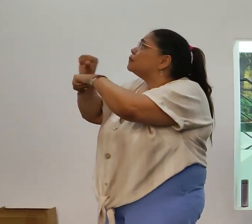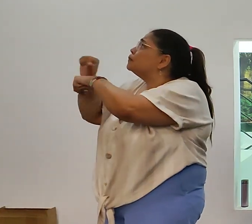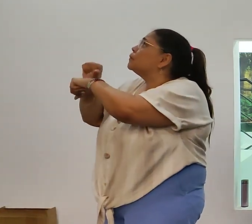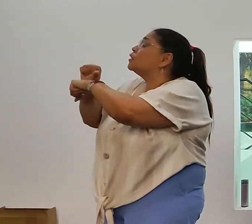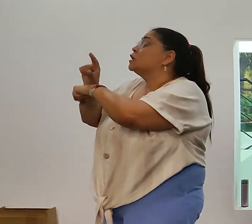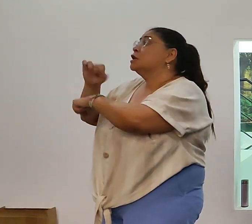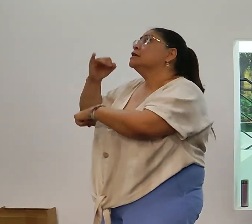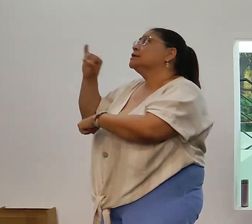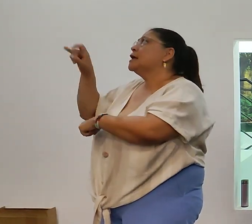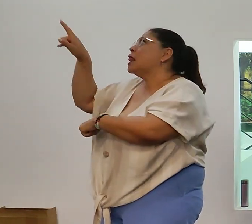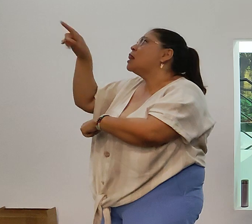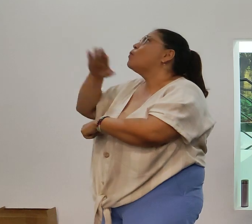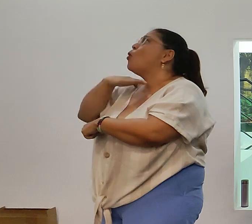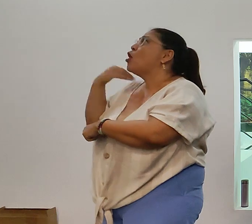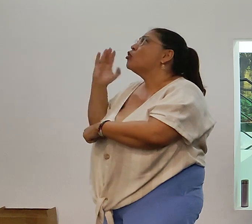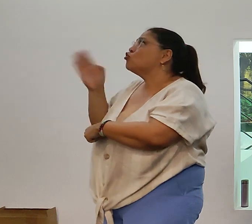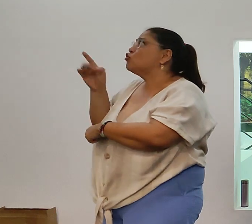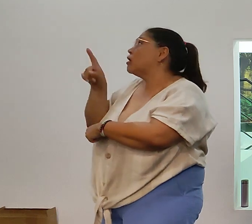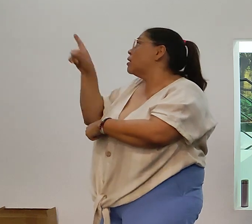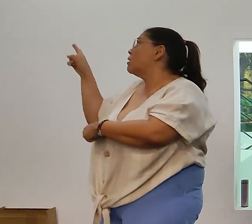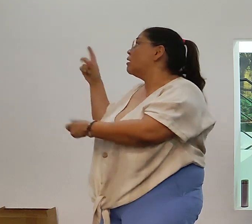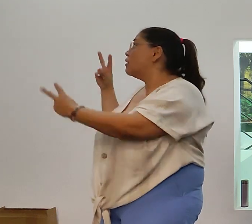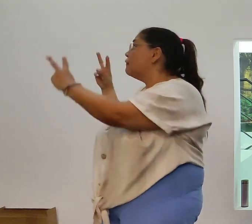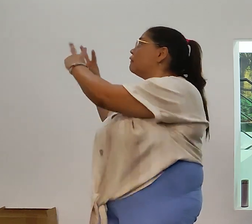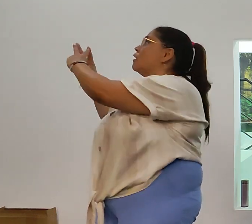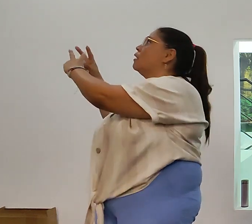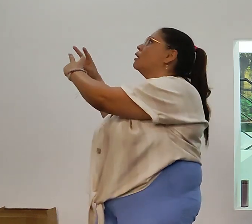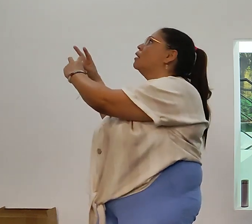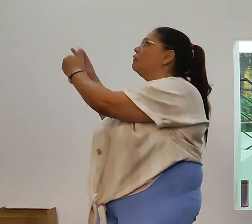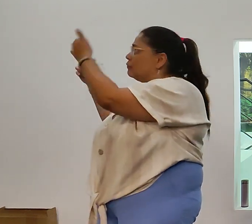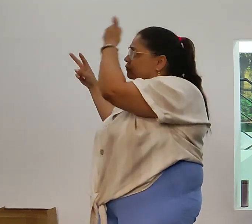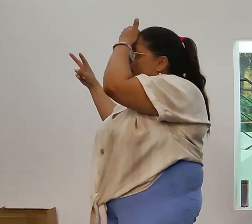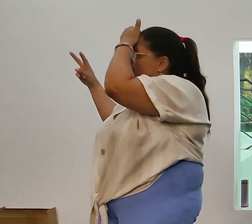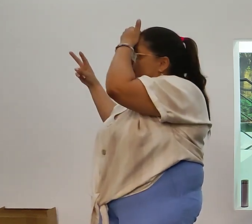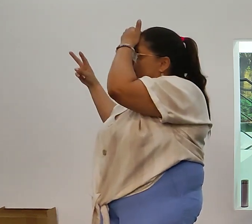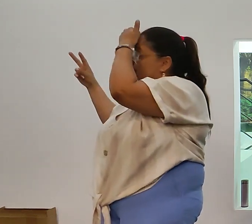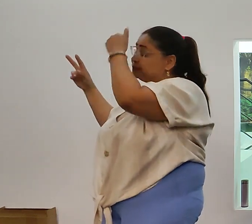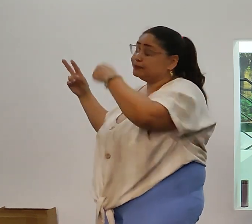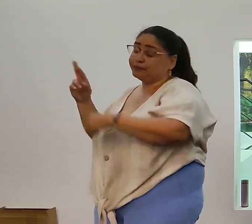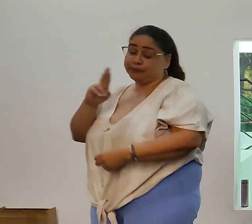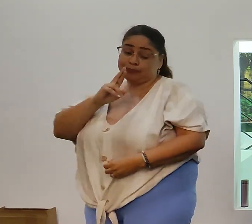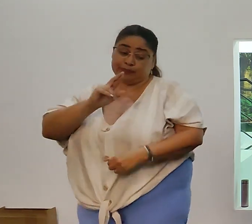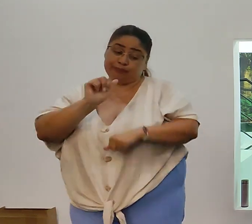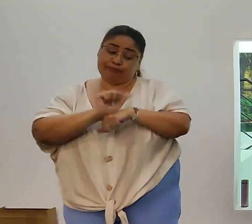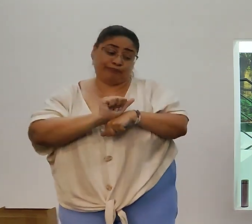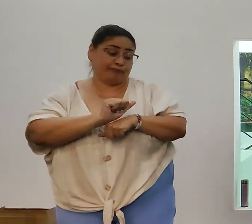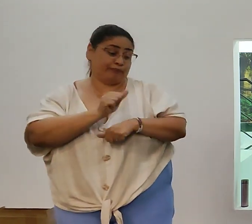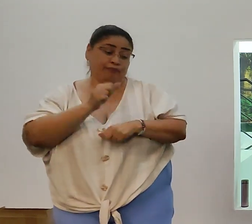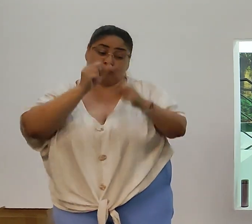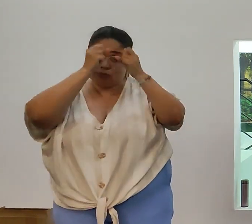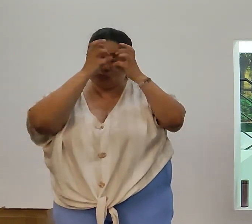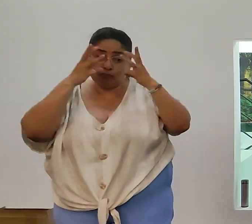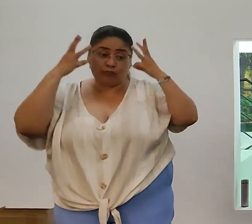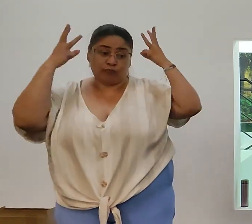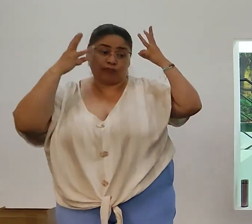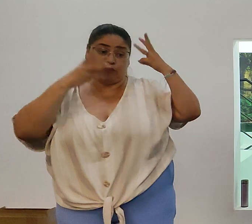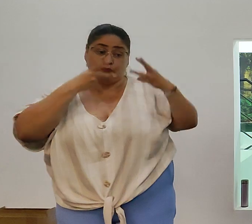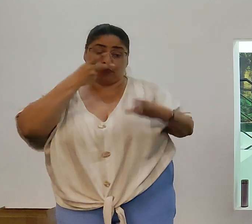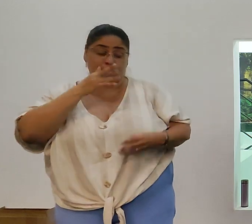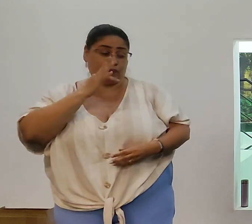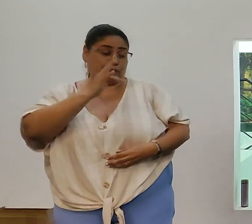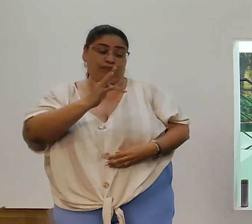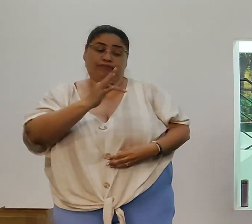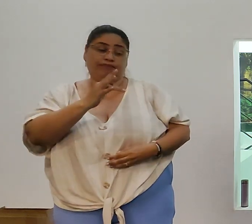os mortos fosse até eles, eles se arrependeriam. Abraão respondeu, se eles não ouvem a Moisés e aos